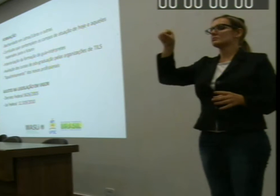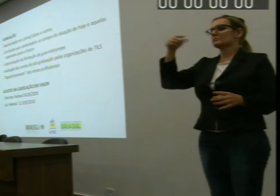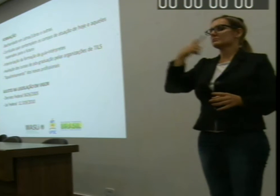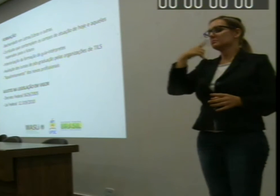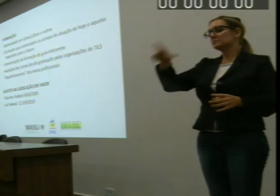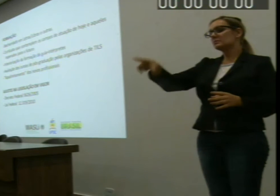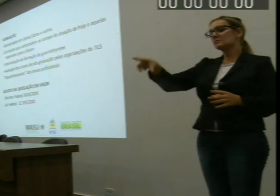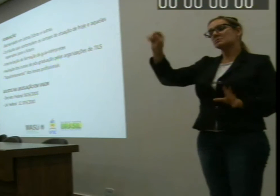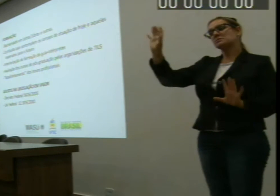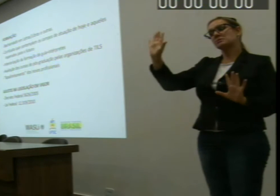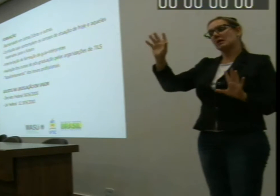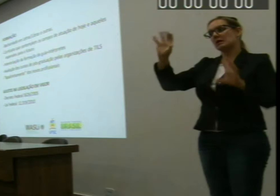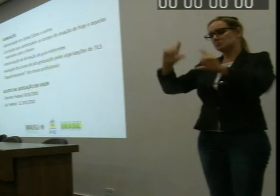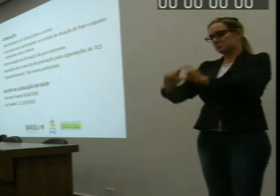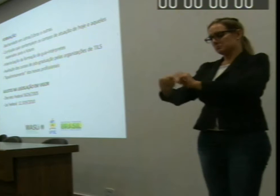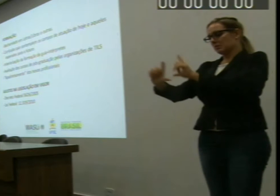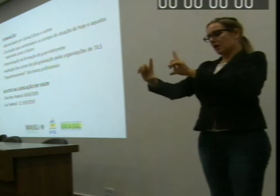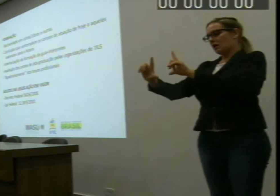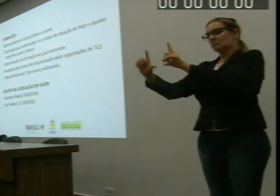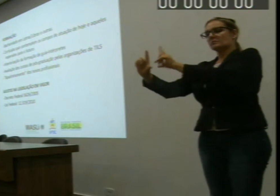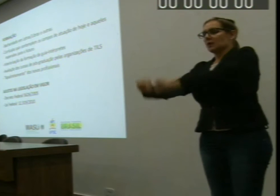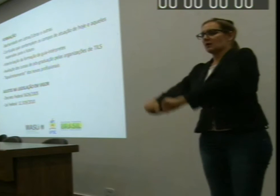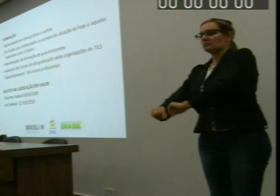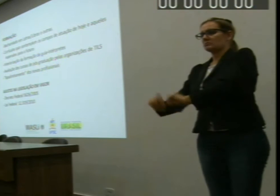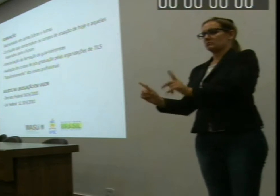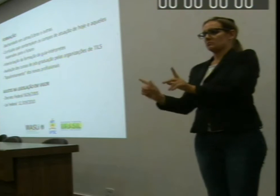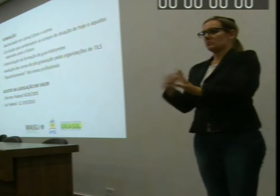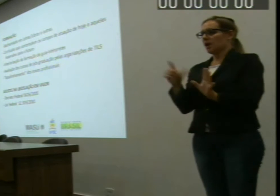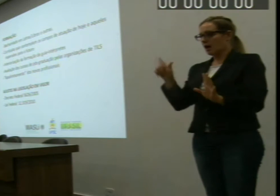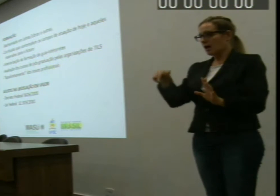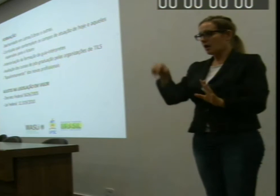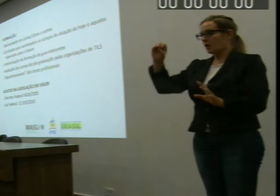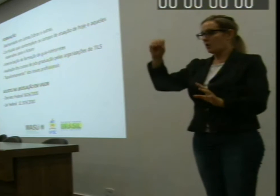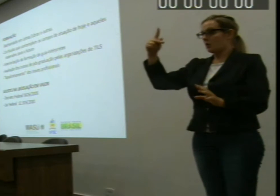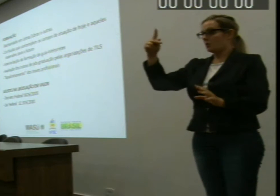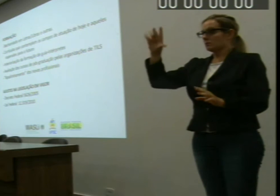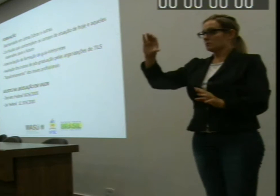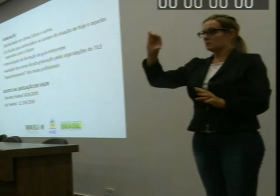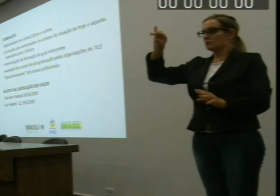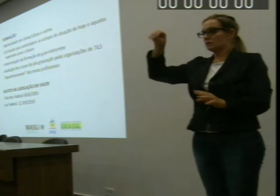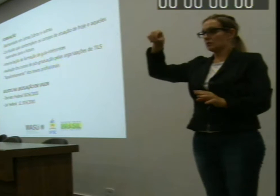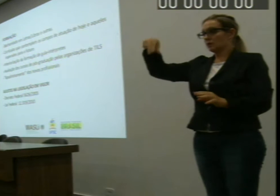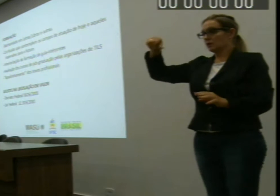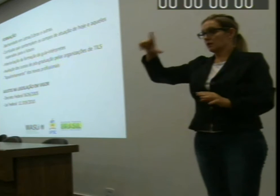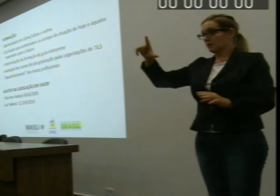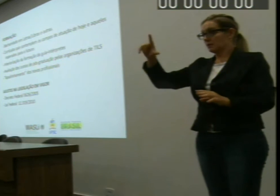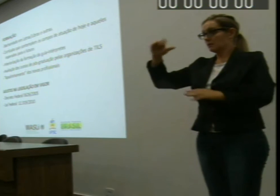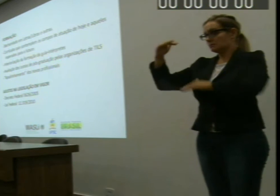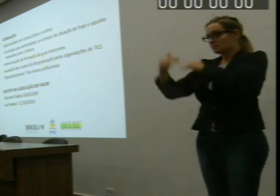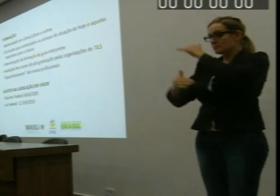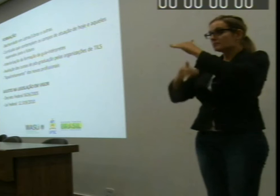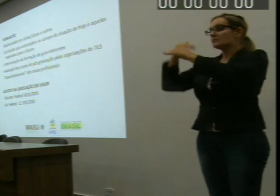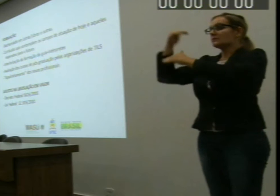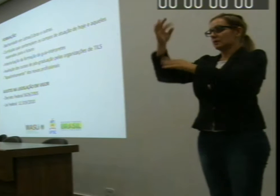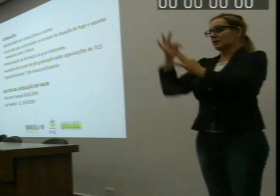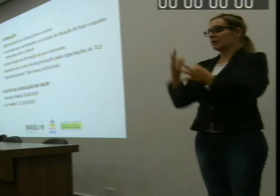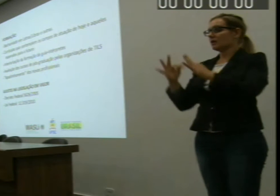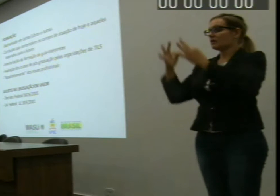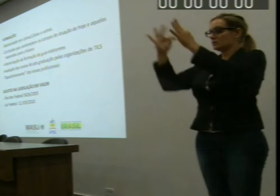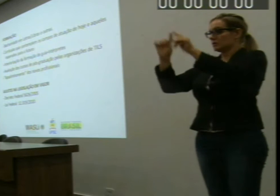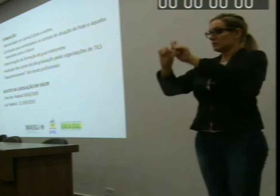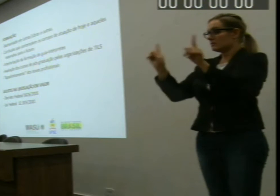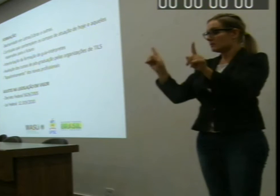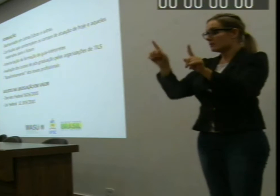programas com audiodescrição não é verdade ele é opcional Então os serviços vão ser implementados mas quantos aqui já tiveram